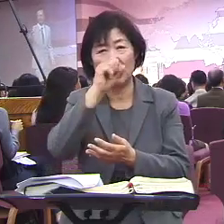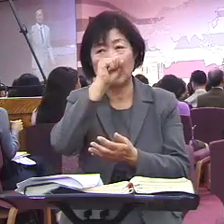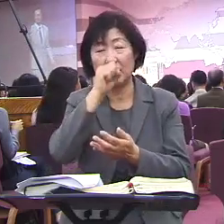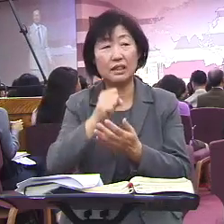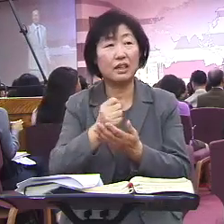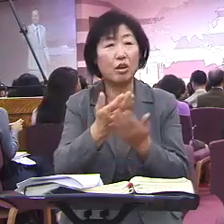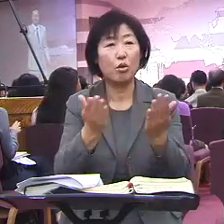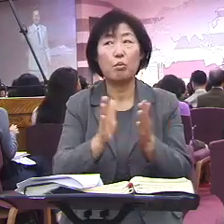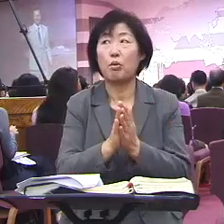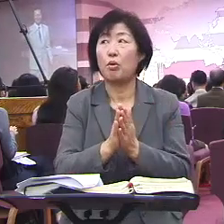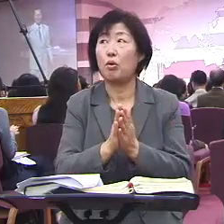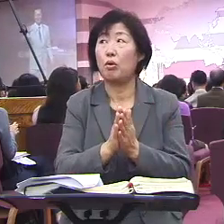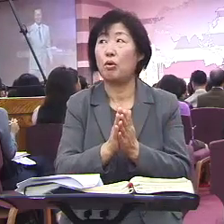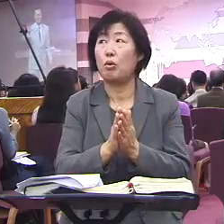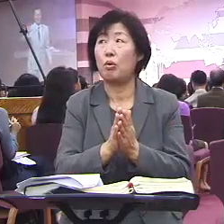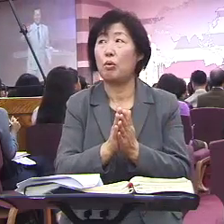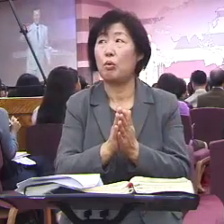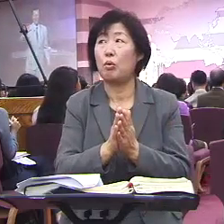여러분,